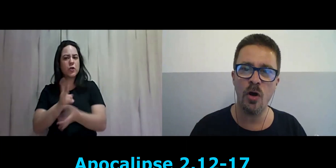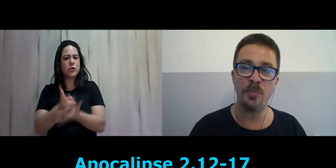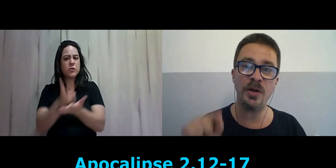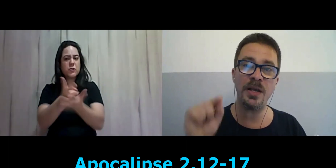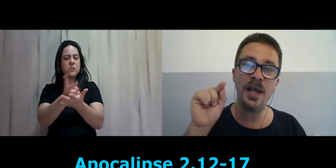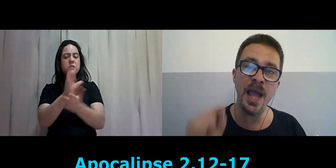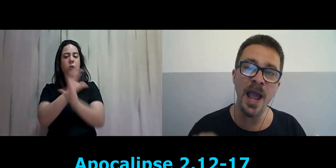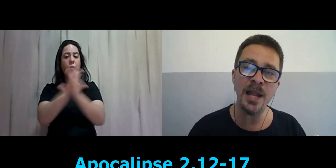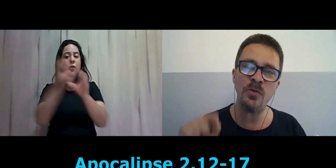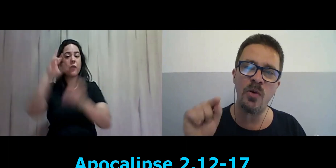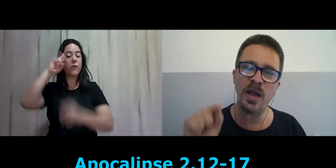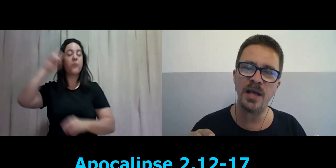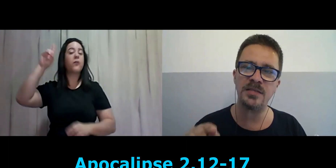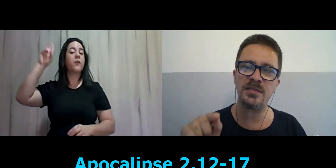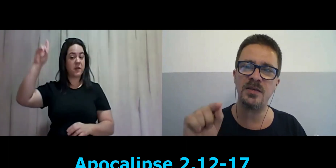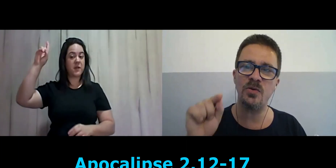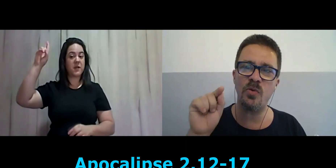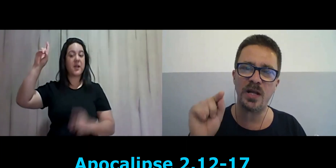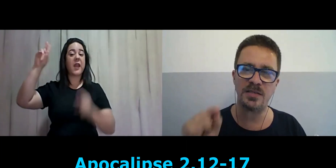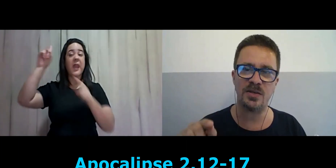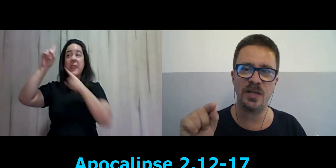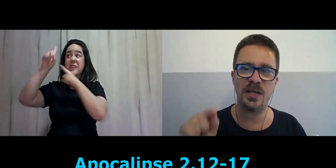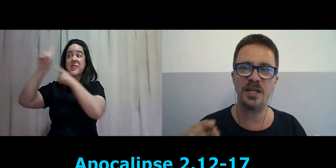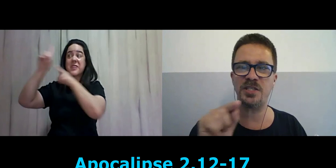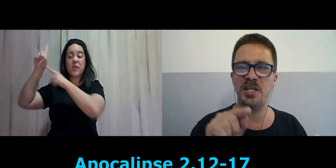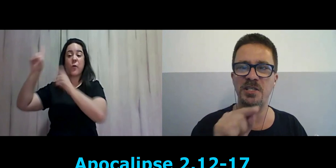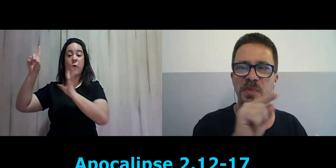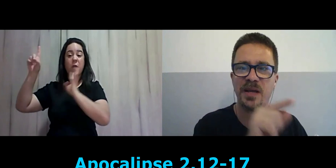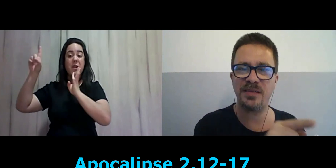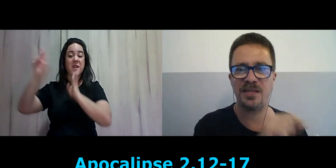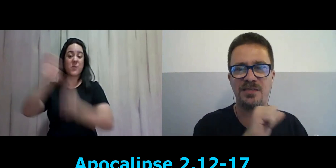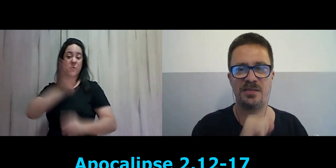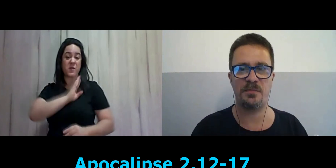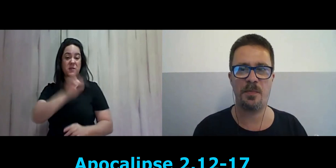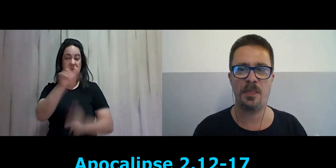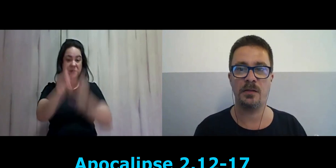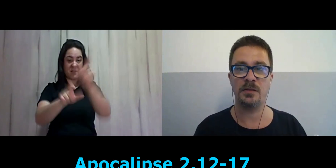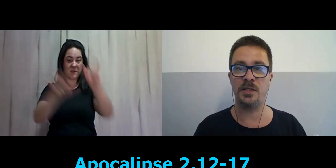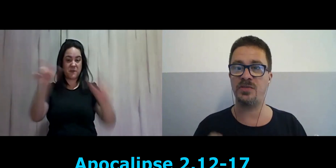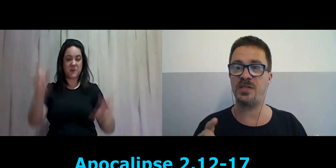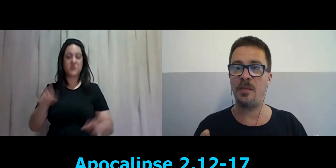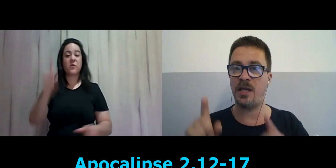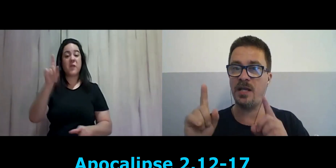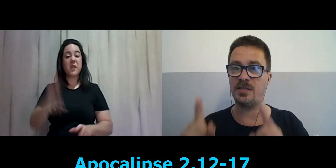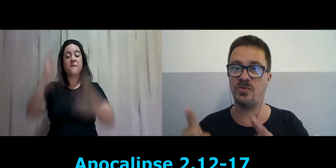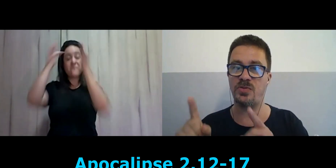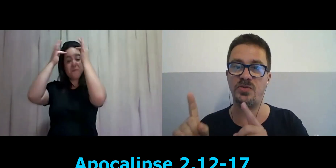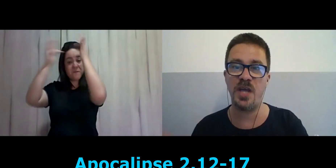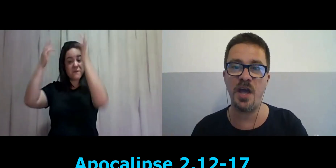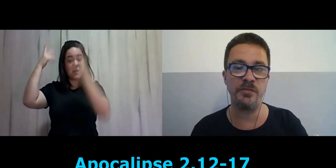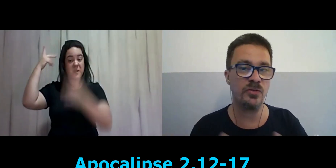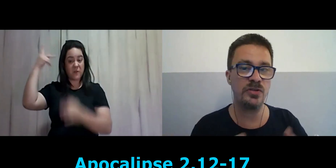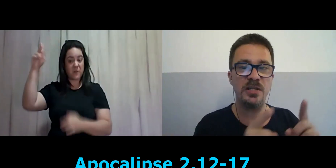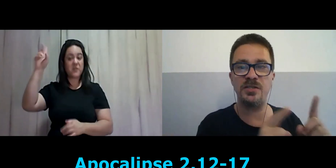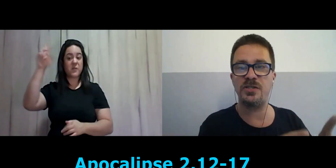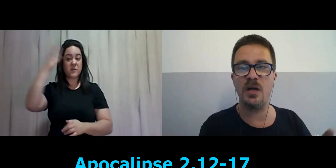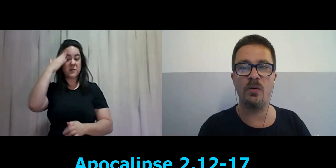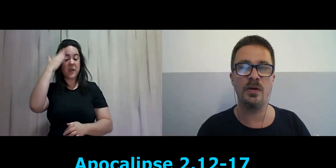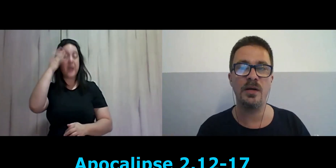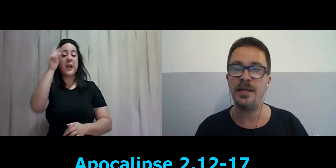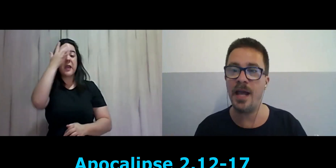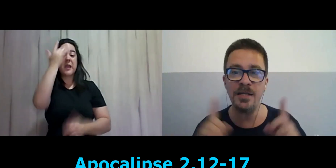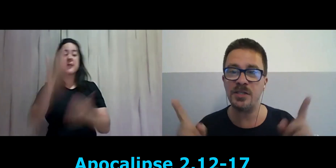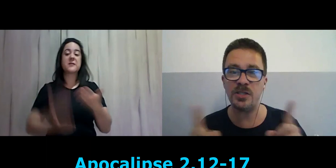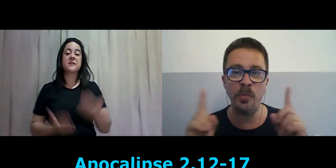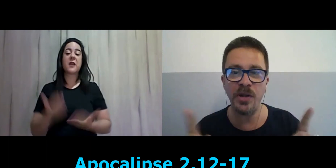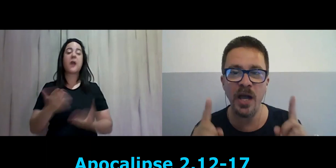no Senhor, porque Ele conhece o coração daqueles que lhes pertencem. Deus sabe quem são os seus servos, onde eles